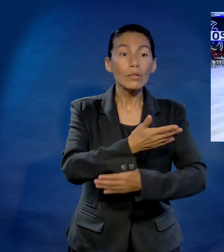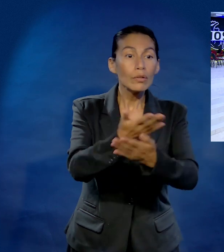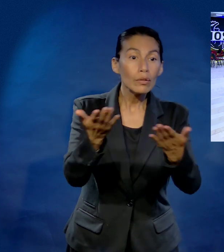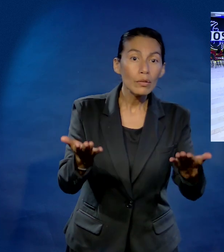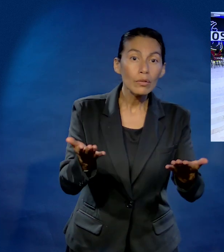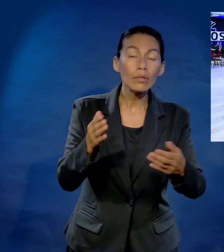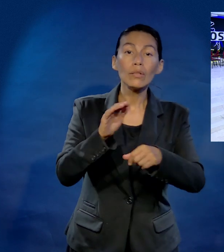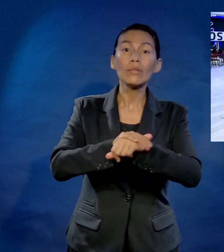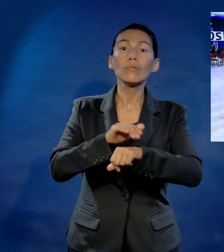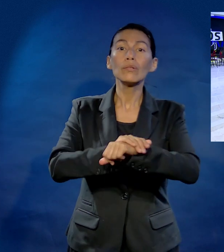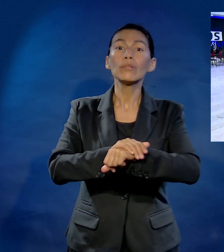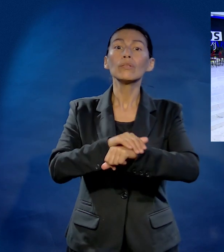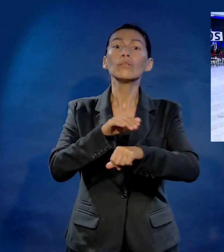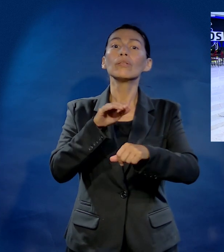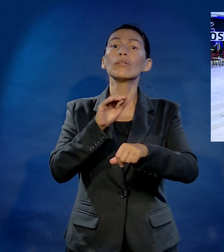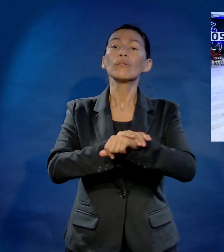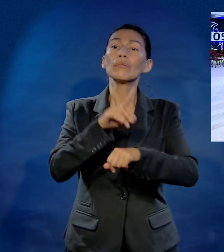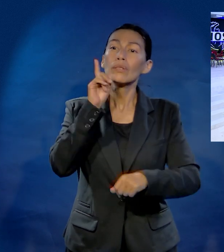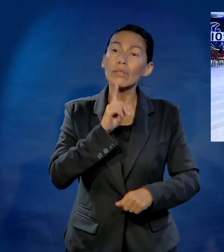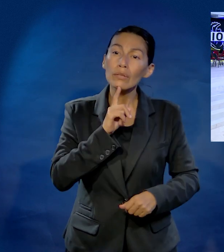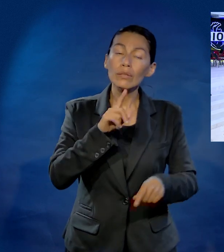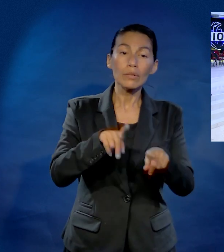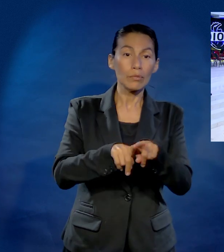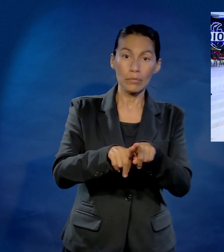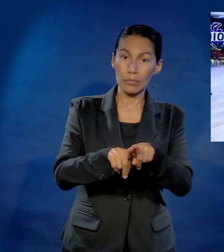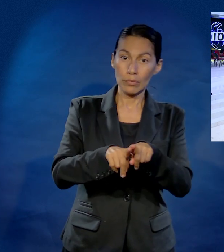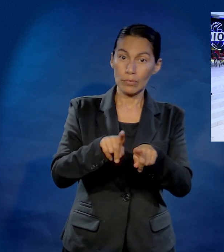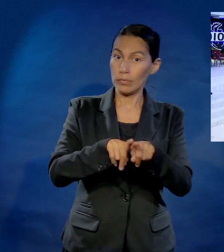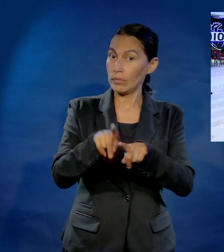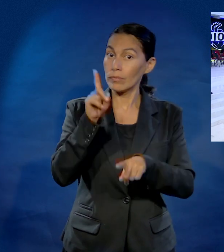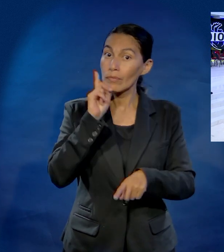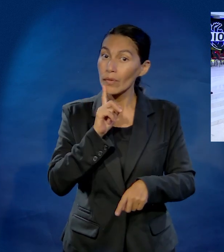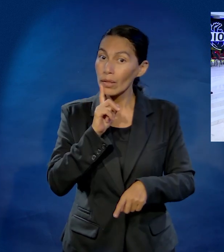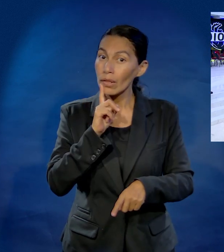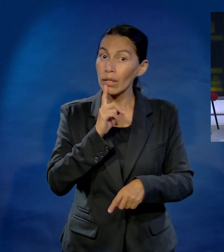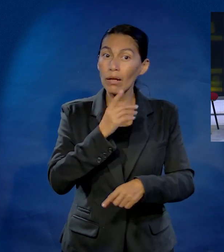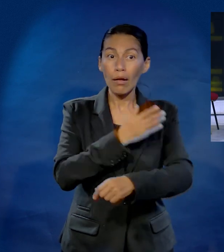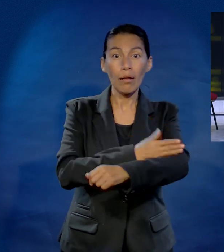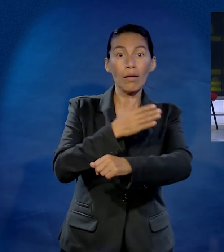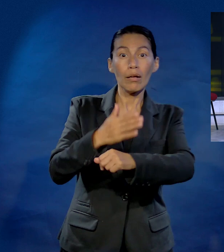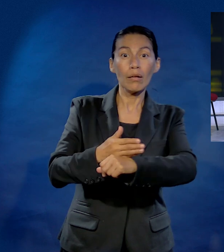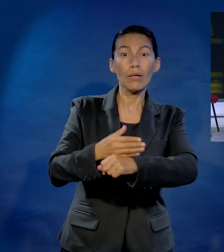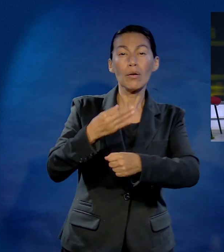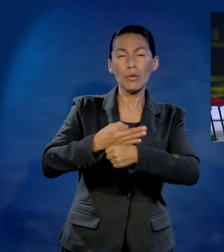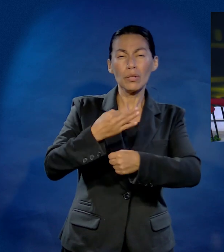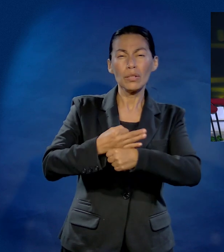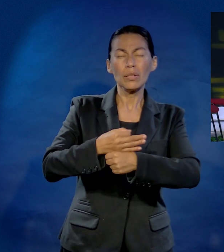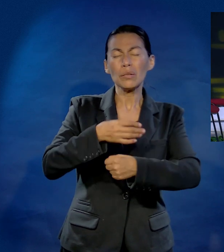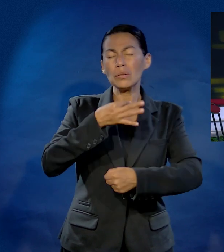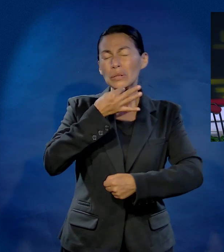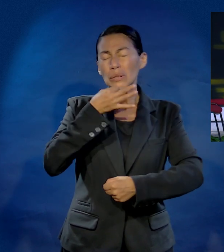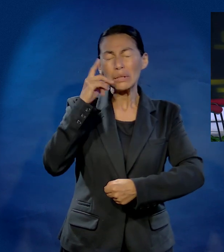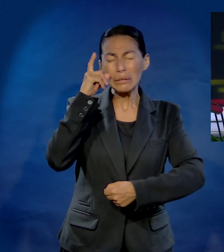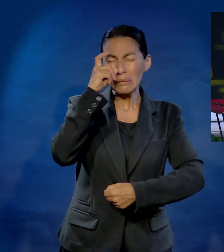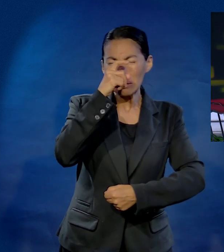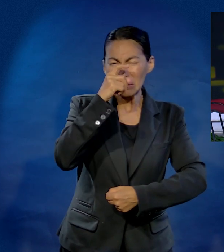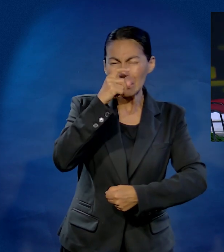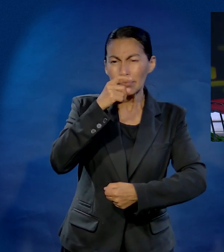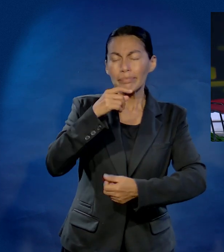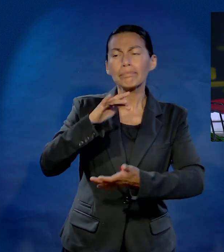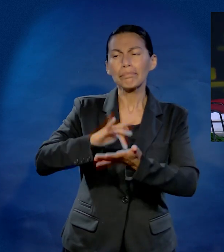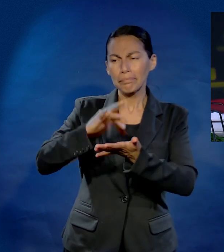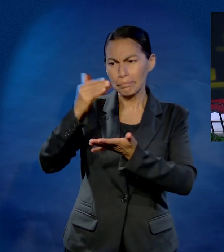La hermana va y se para, fíjese bien, el ataúd del hermano, y ella se para, firme,